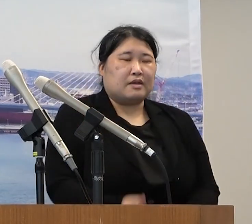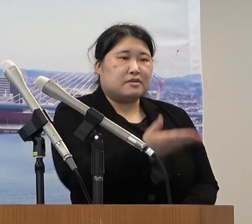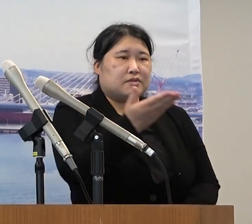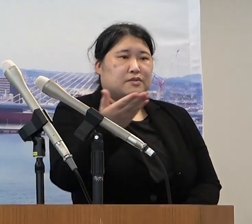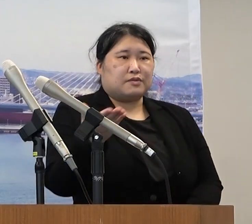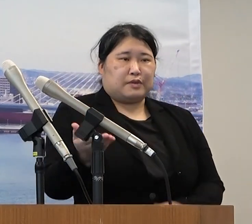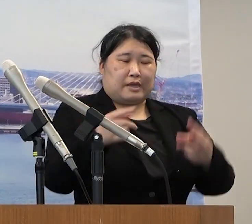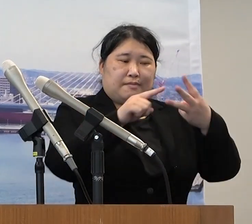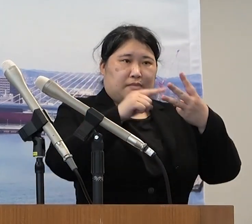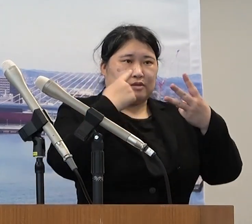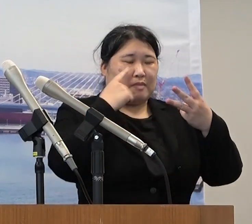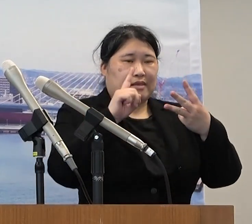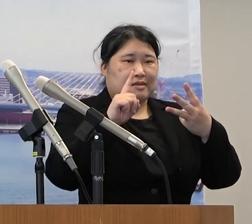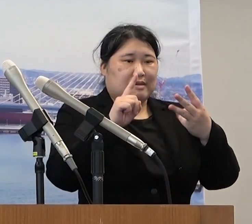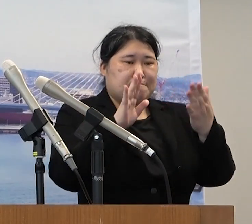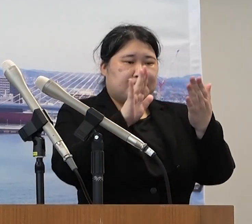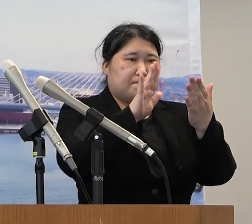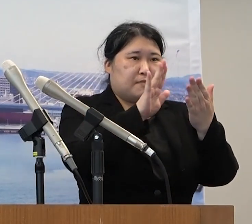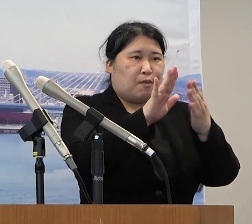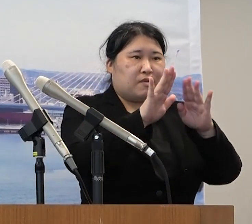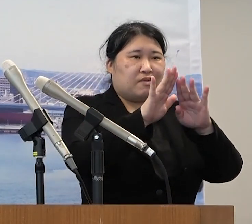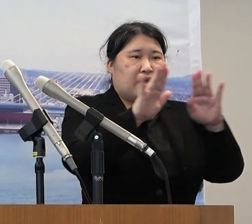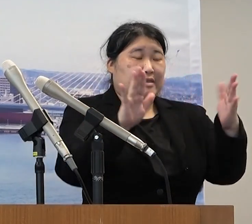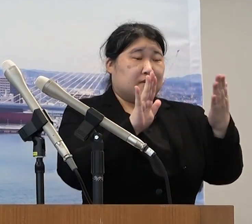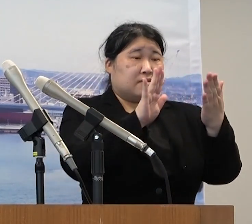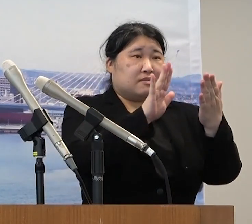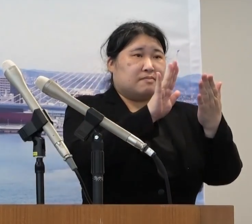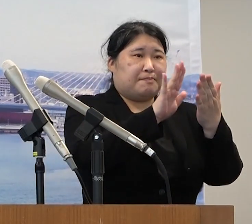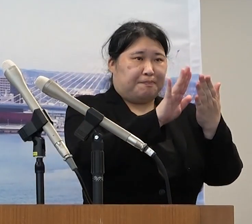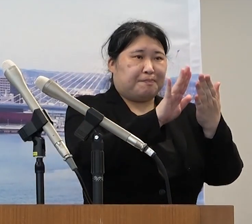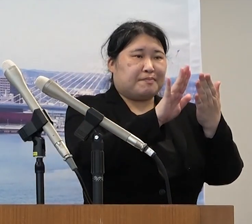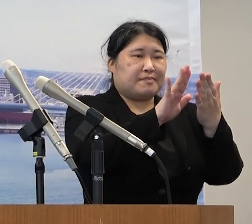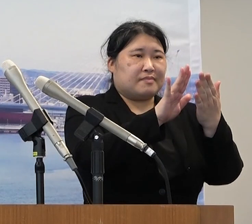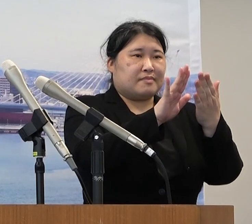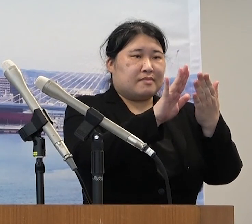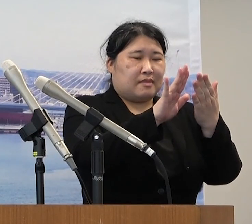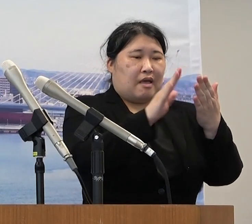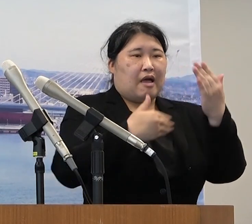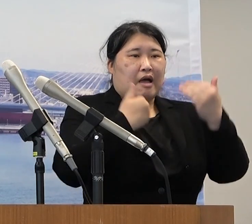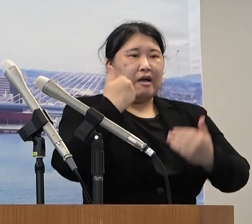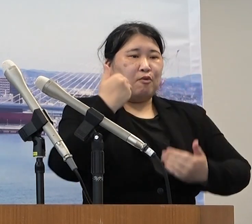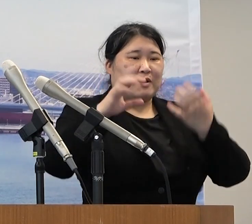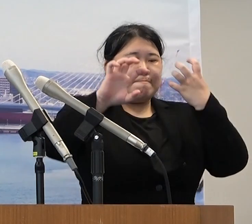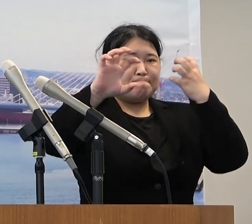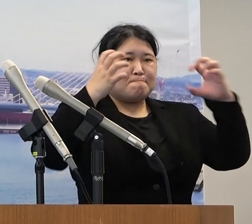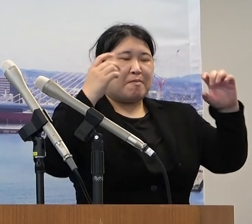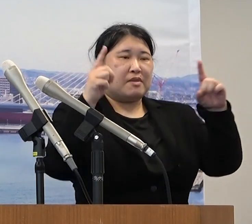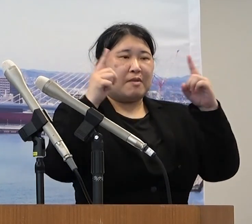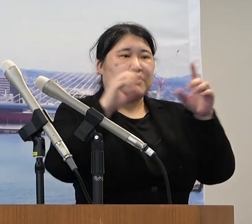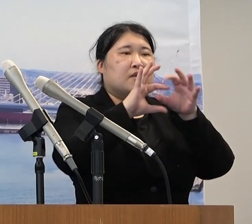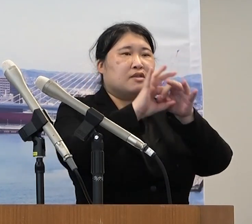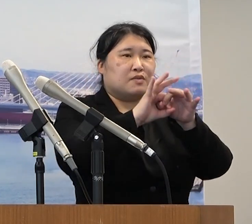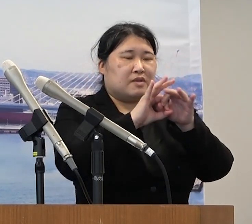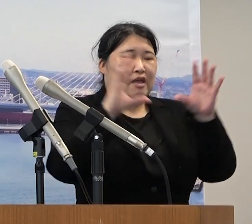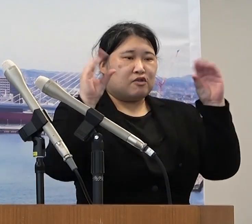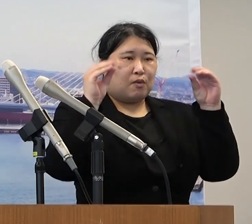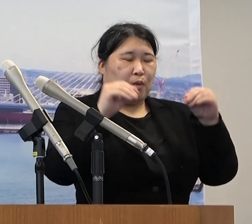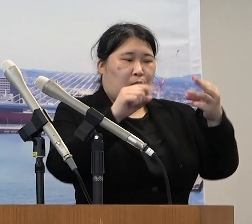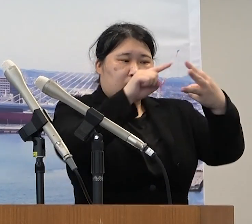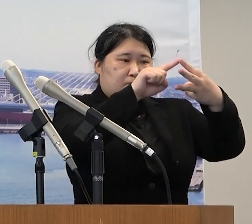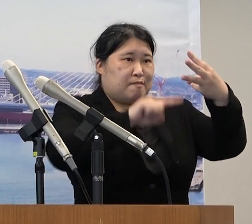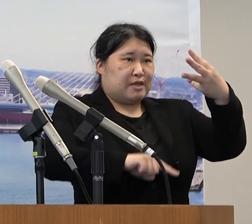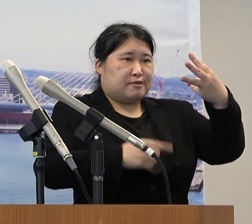次にいよいよ開催が目前に迫ってきております青森ねぶた祭りに関連した情報を3